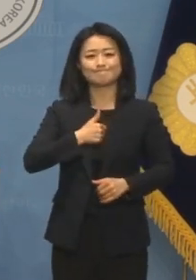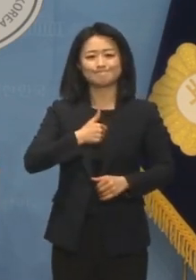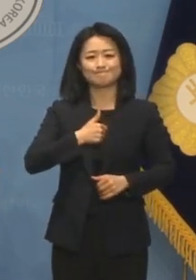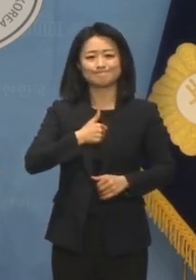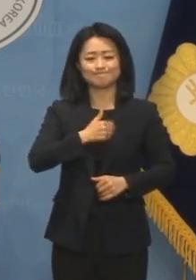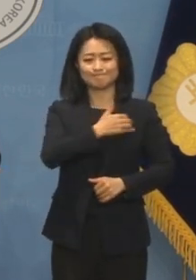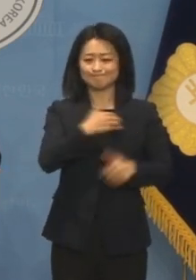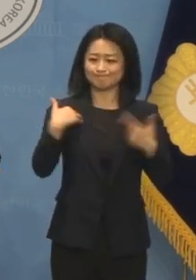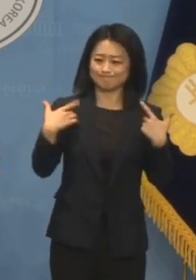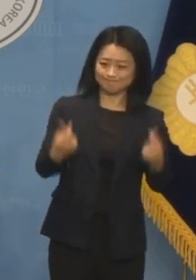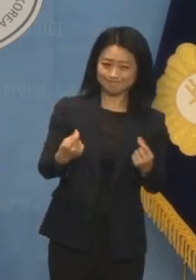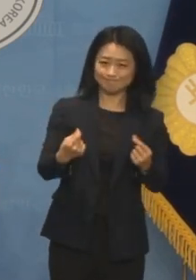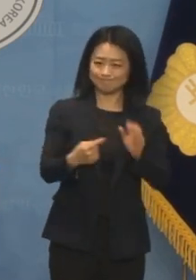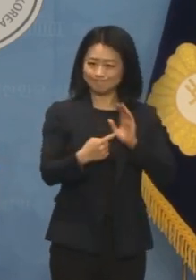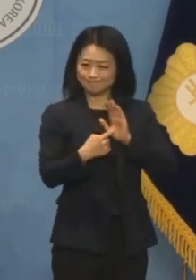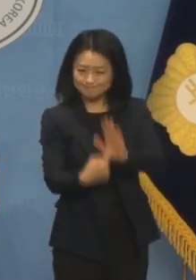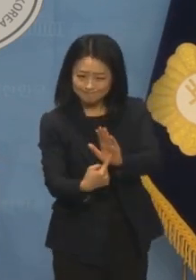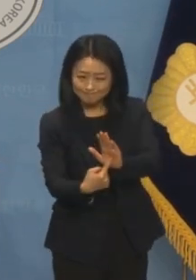해야 합니다.